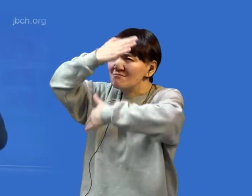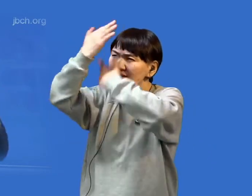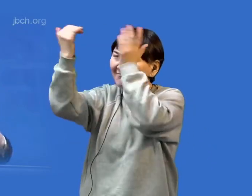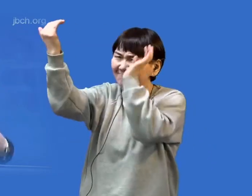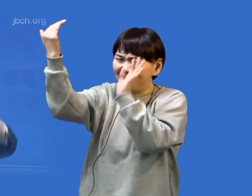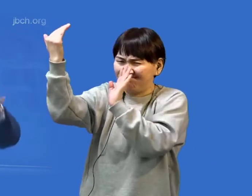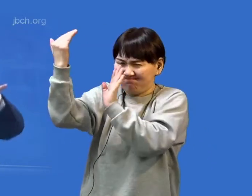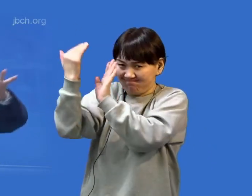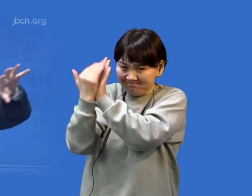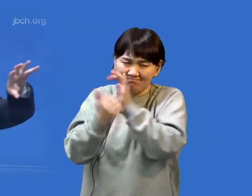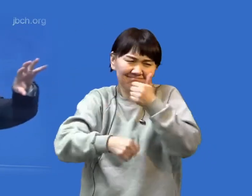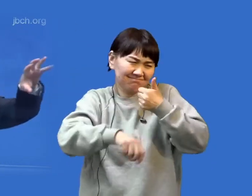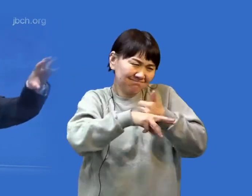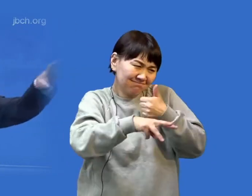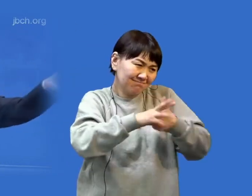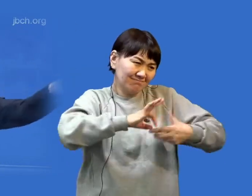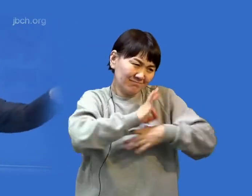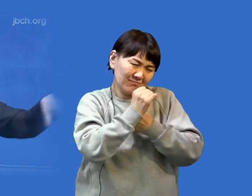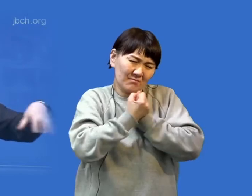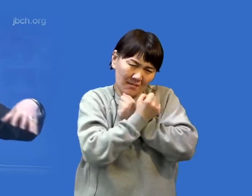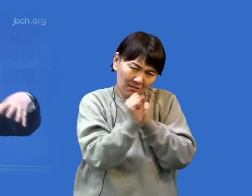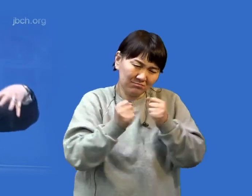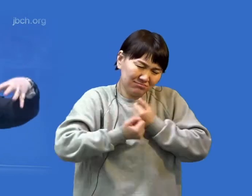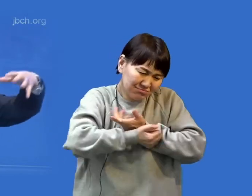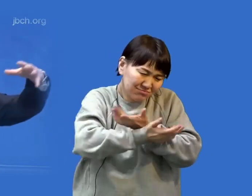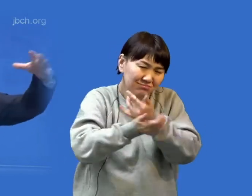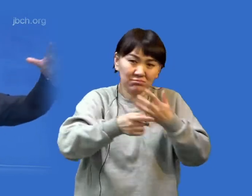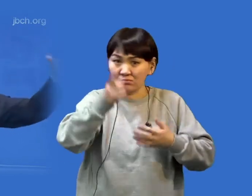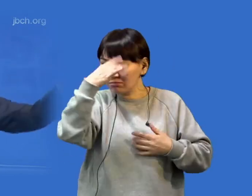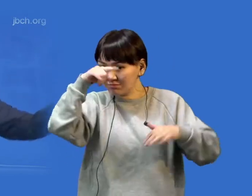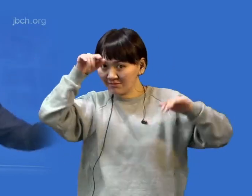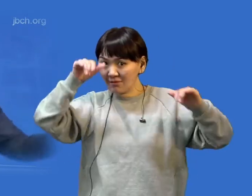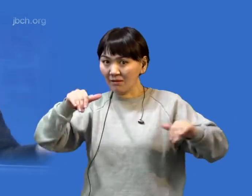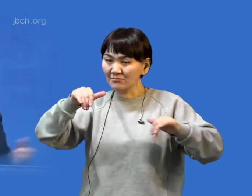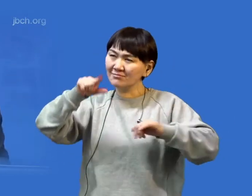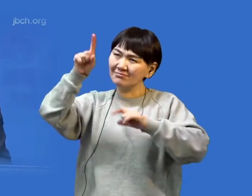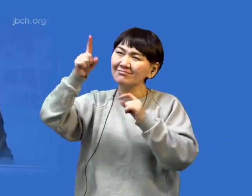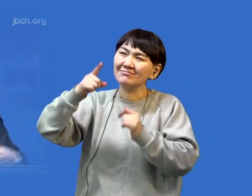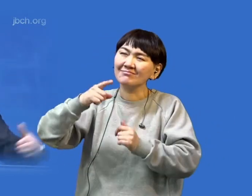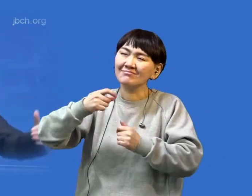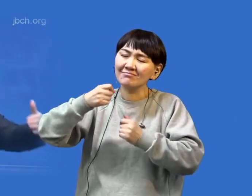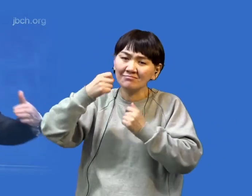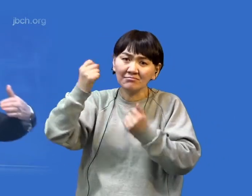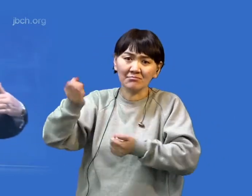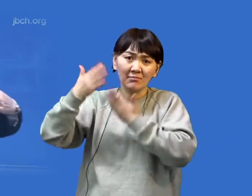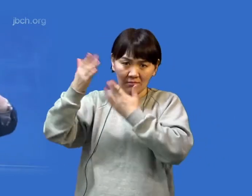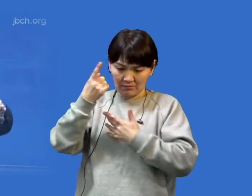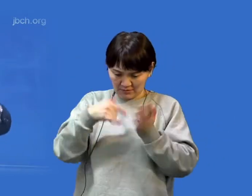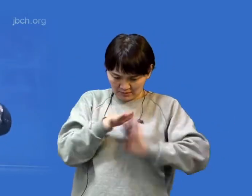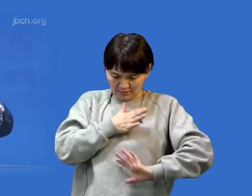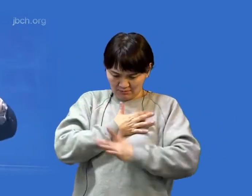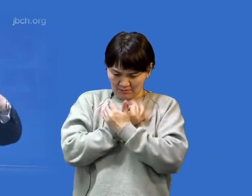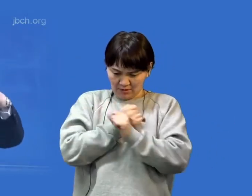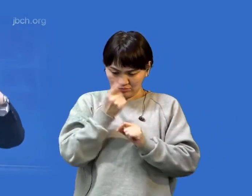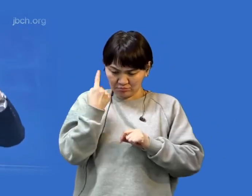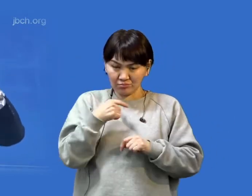Сайн мэдэг тараагаад олон сүнслүүдийг аврагдуулах нь бурханы энэ хаанчлал тэлж байгаа хэрэг юм. Аврагдсан хүмүүсийн дотор